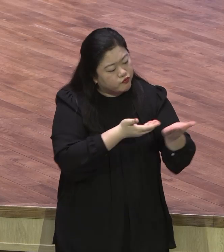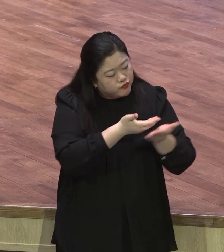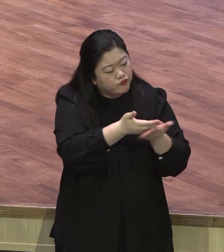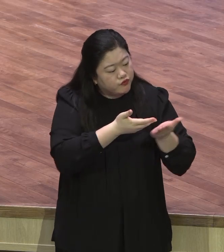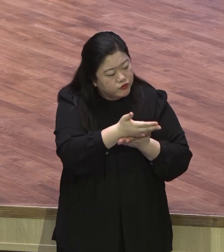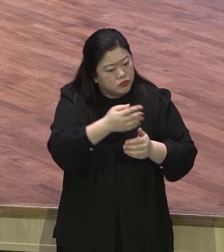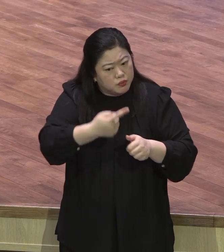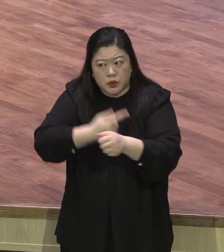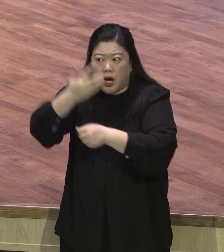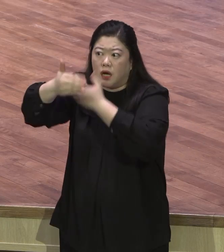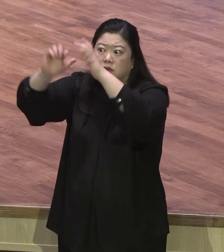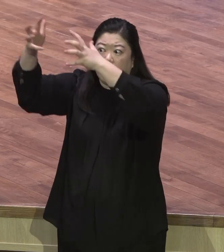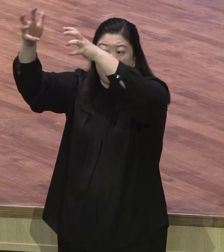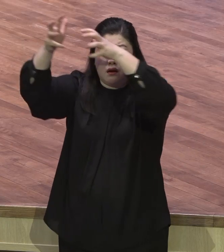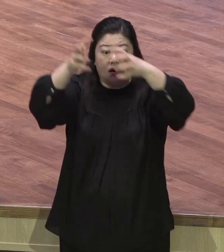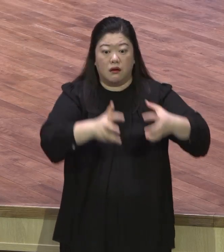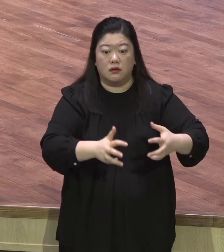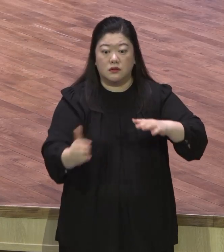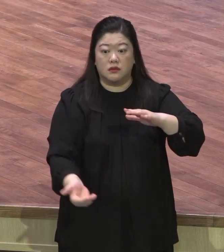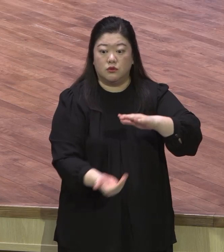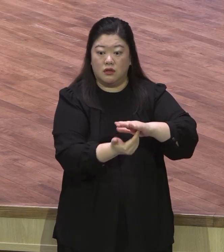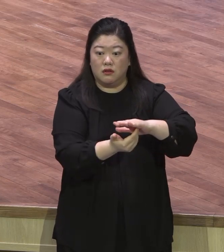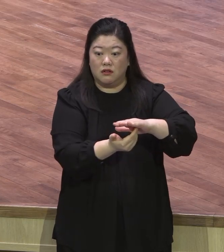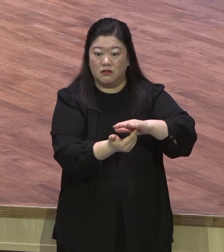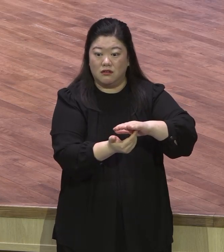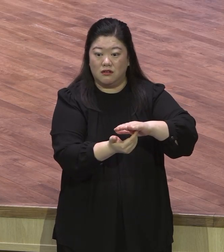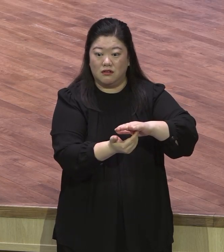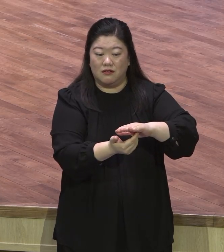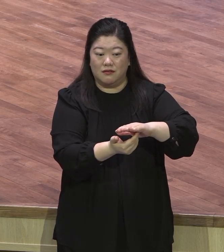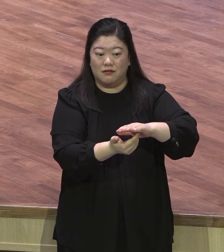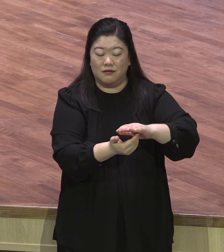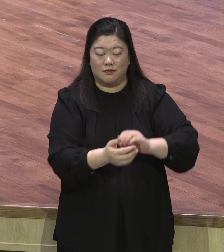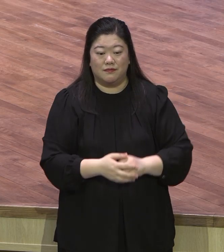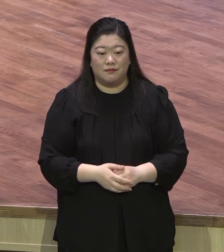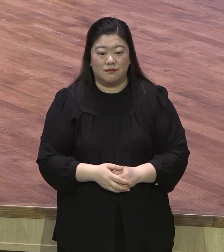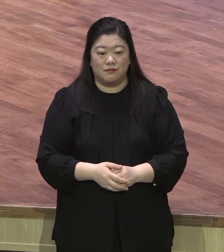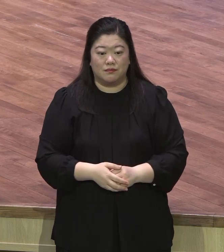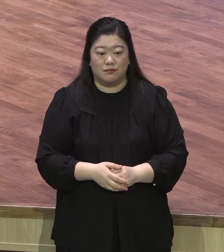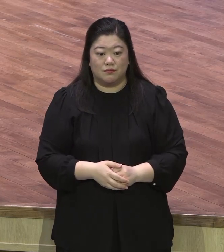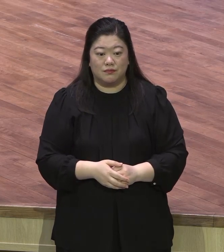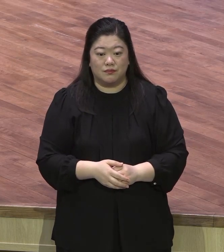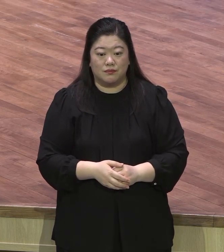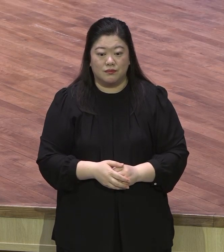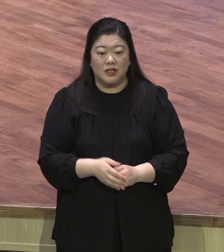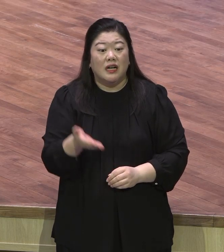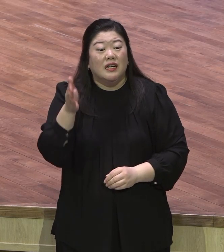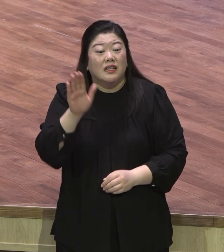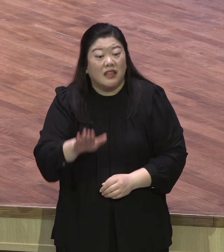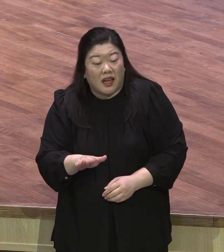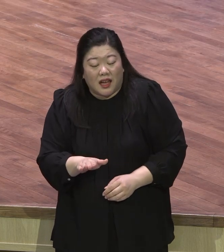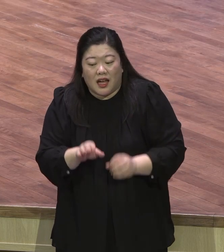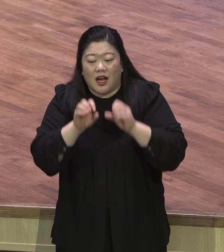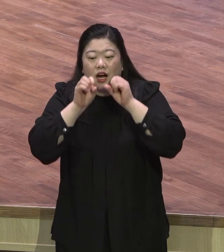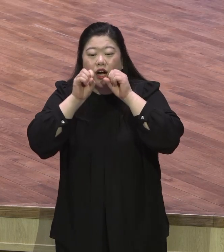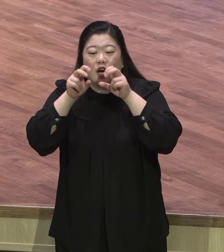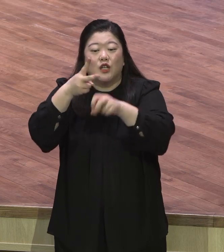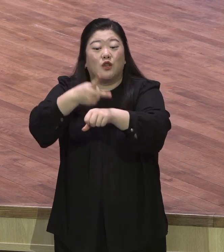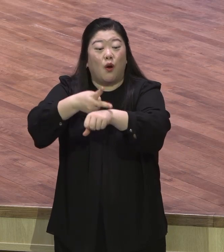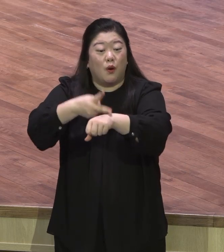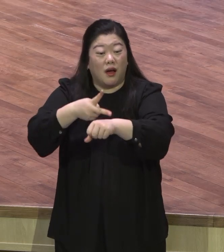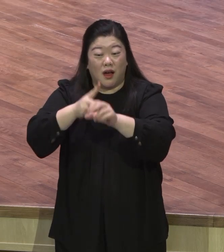선교지니까 여기 하나님 나라가 임하게 하여 주옵소서 선교사도 이걸 잘 몰라요 선교회라 많이 받다가